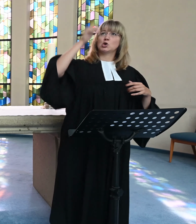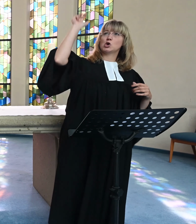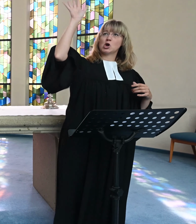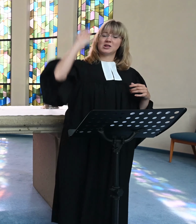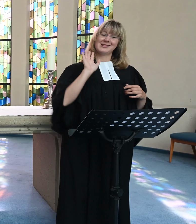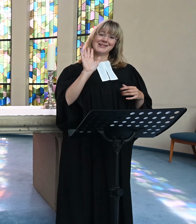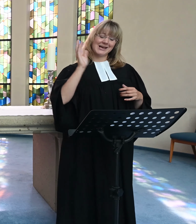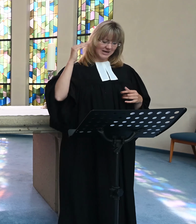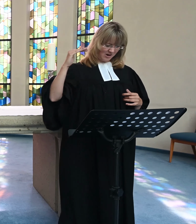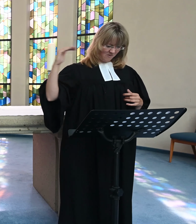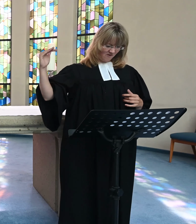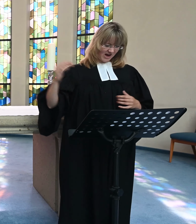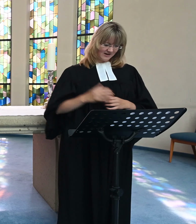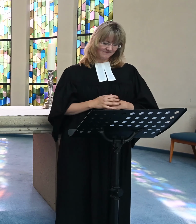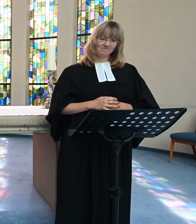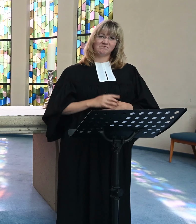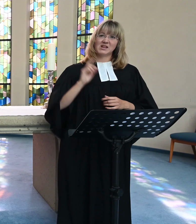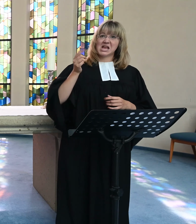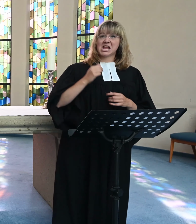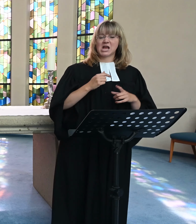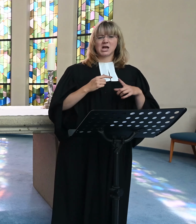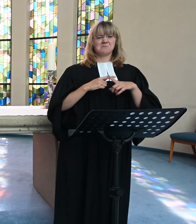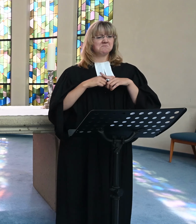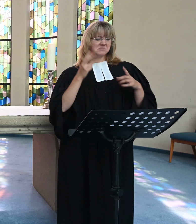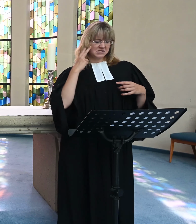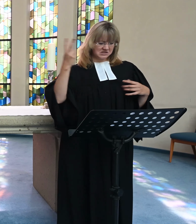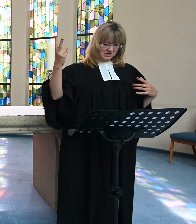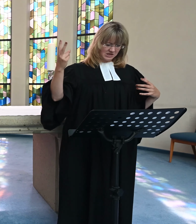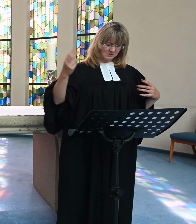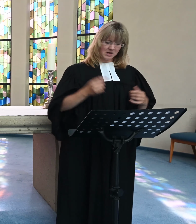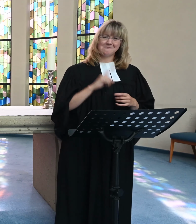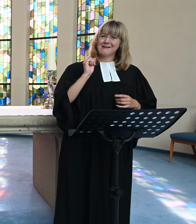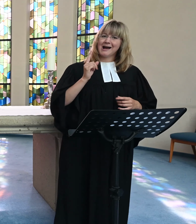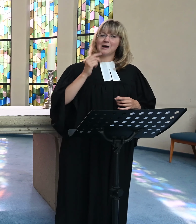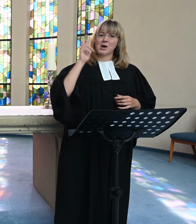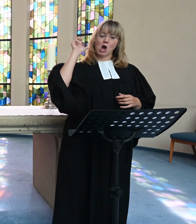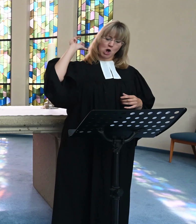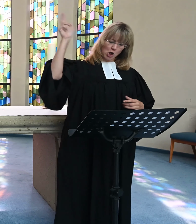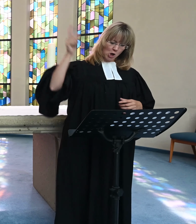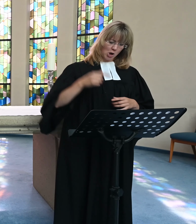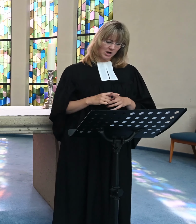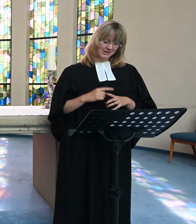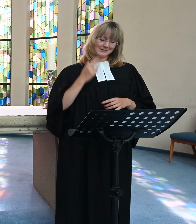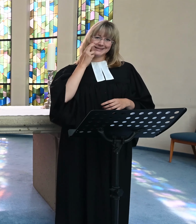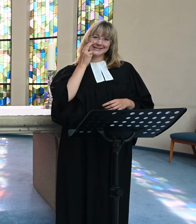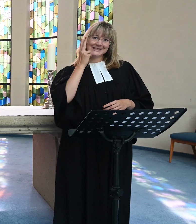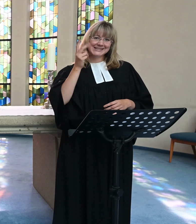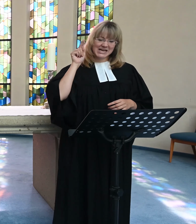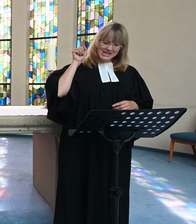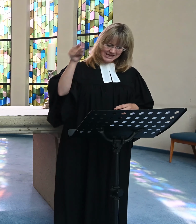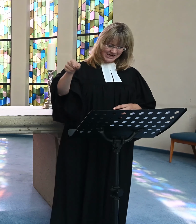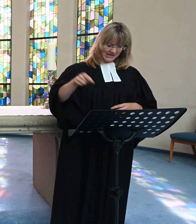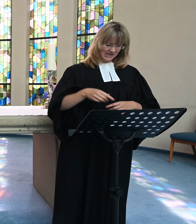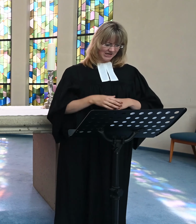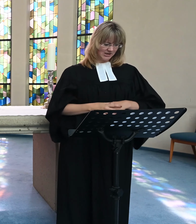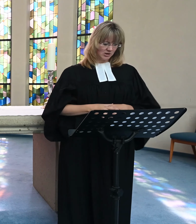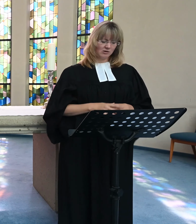Für Jesus, sowie ja auch schon für all die vielen anderen Menschen im ersten Teil der Bibel, steht fest, dass